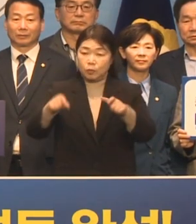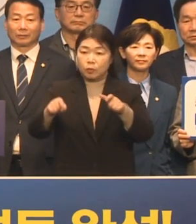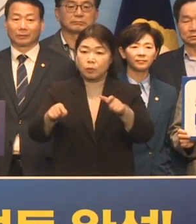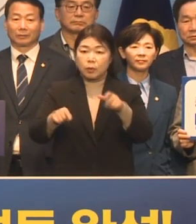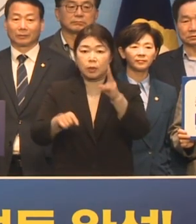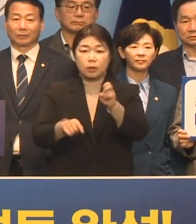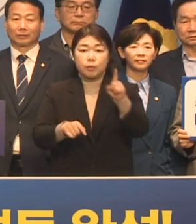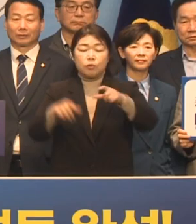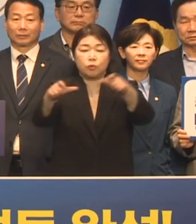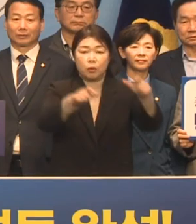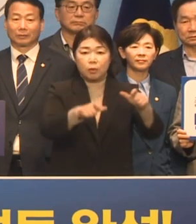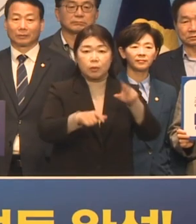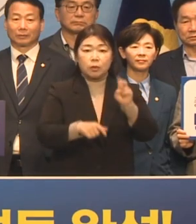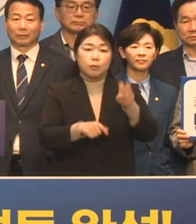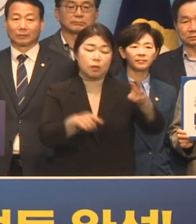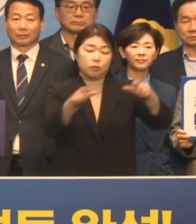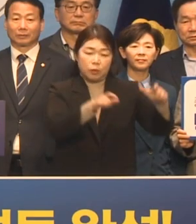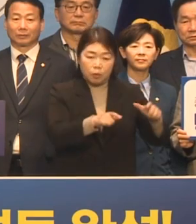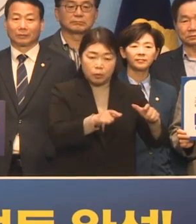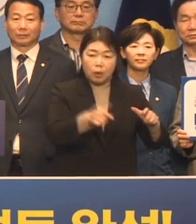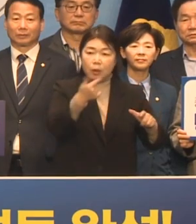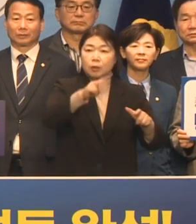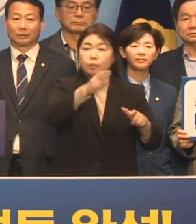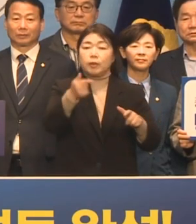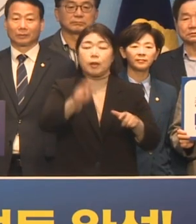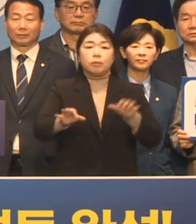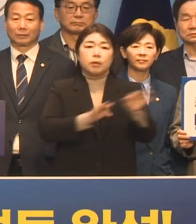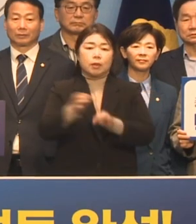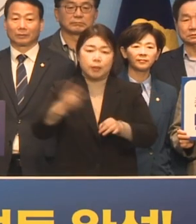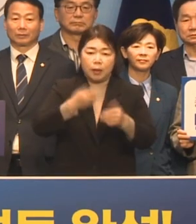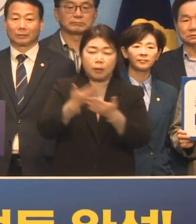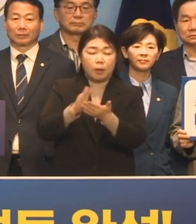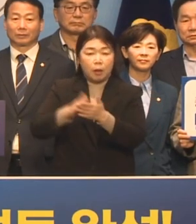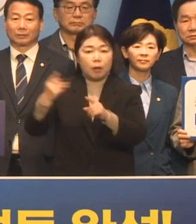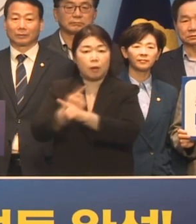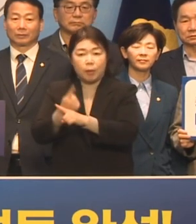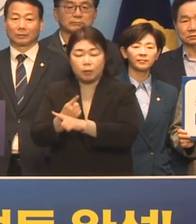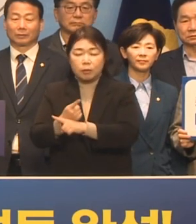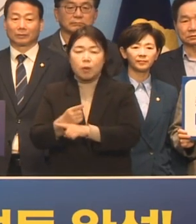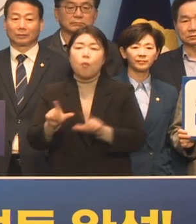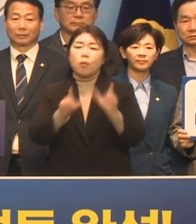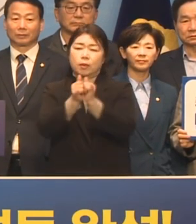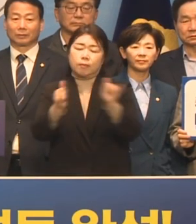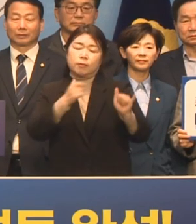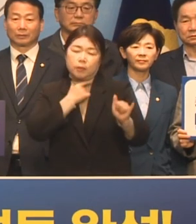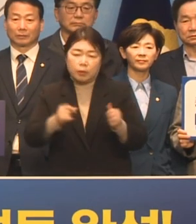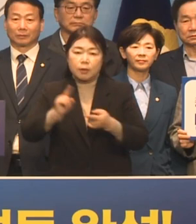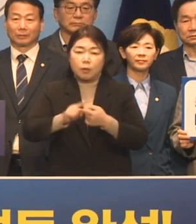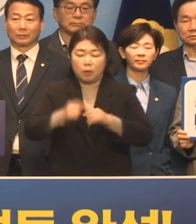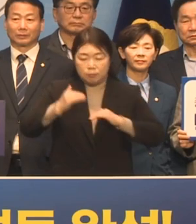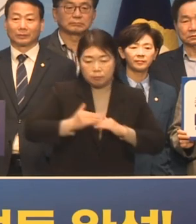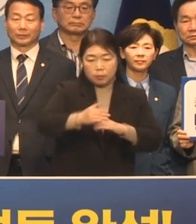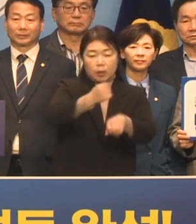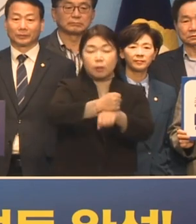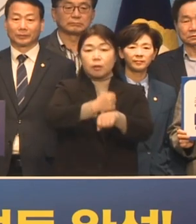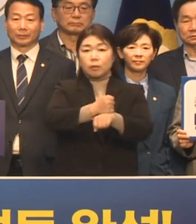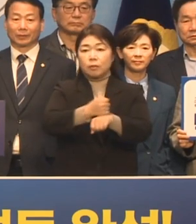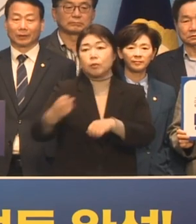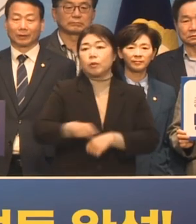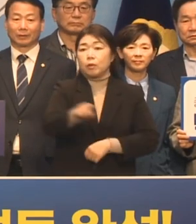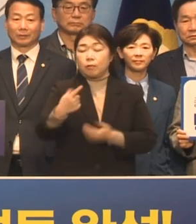23구역, 금남시장 재개발 구역은 반드시 주민 뜻대로 추진될 수 있도록 주민의